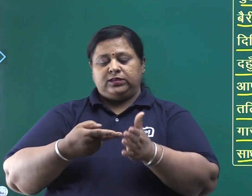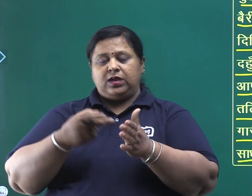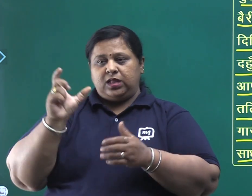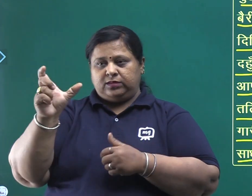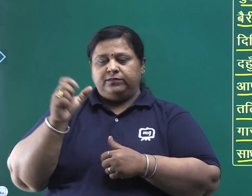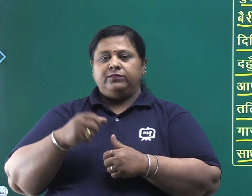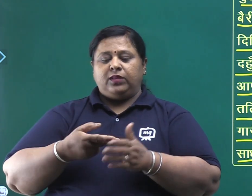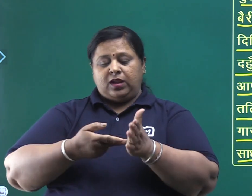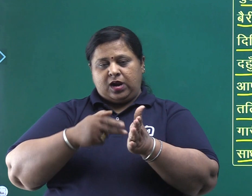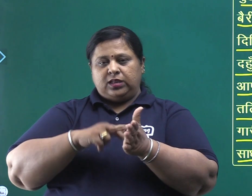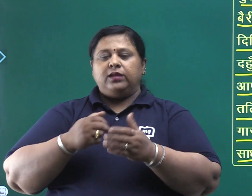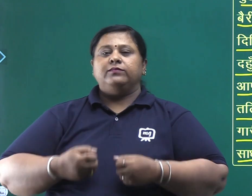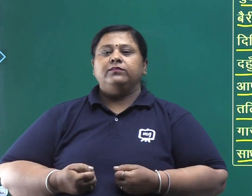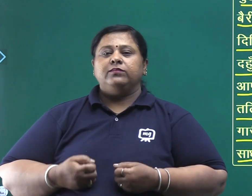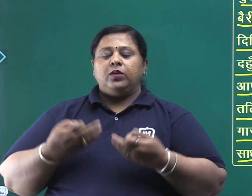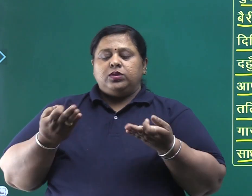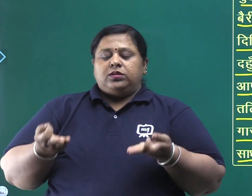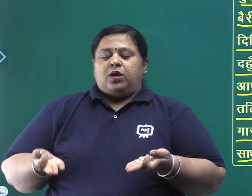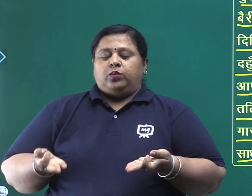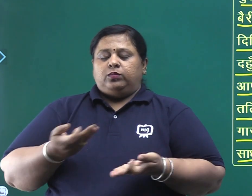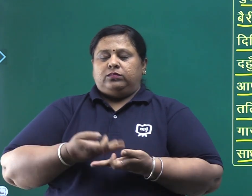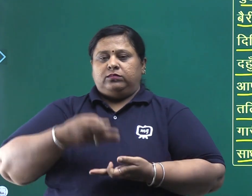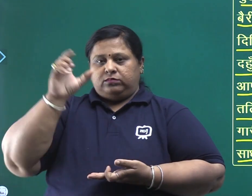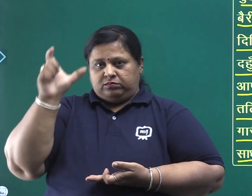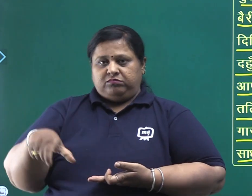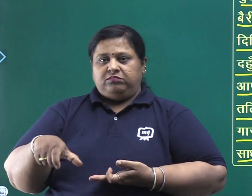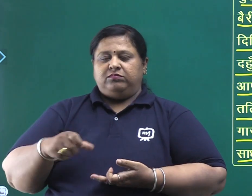साध, अर्थ होगा साधु।